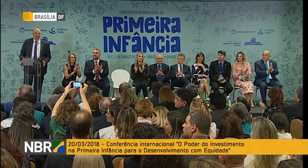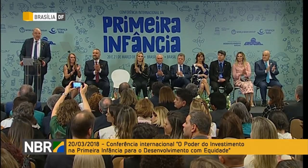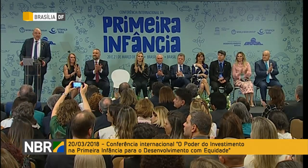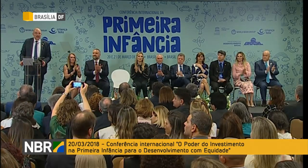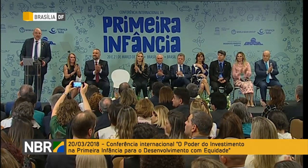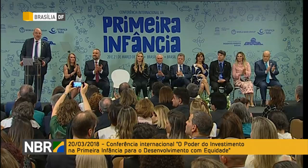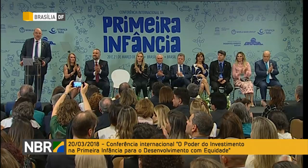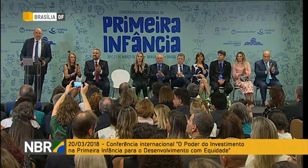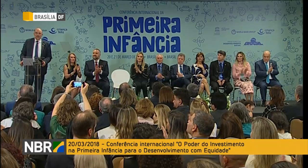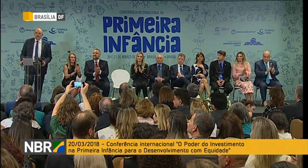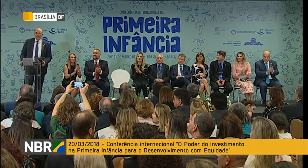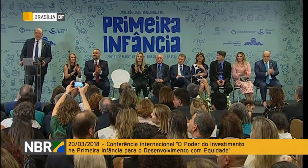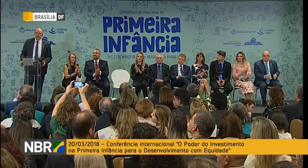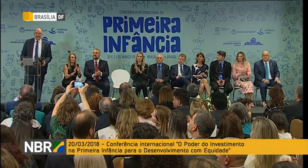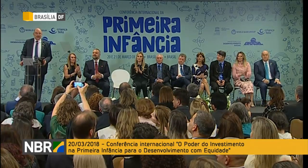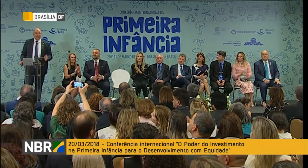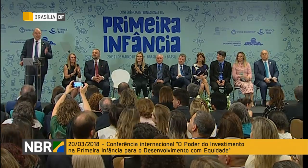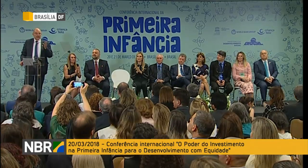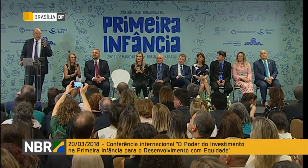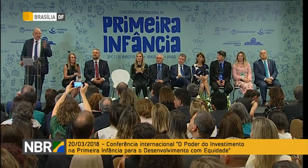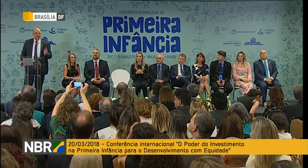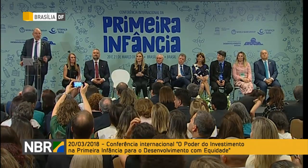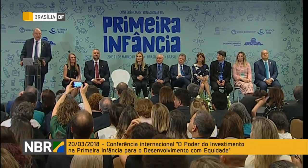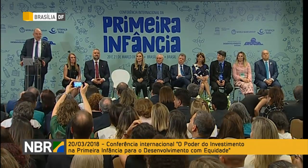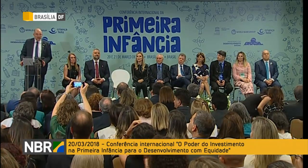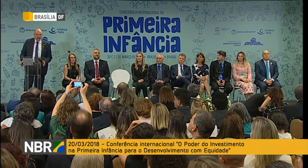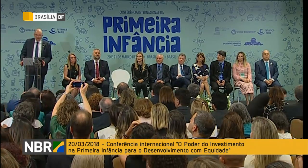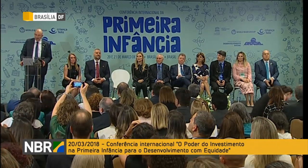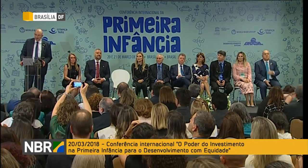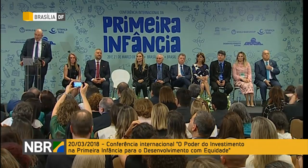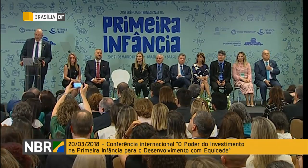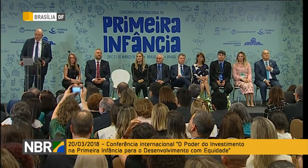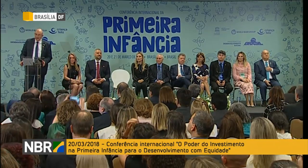aqui, o Instituto Pitágoras,